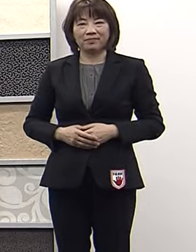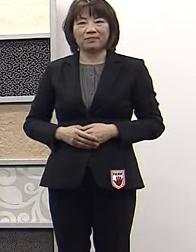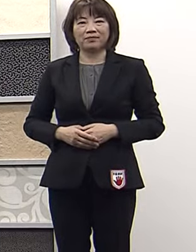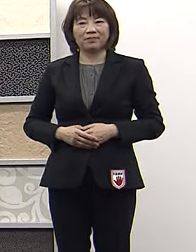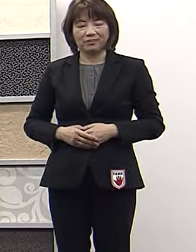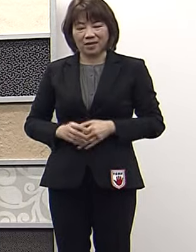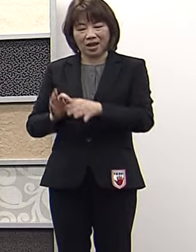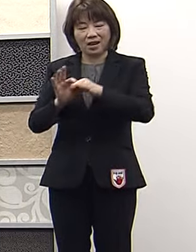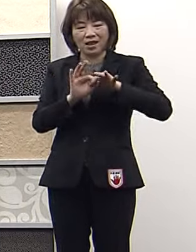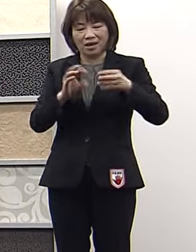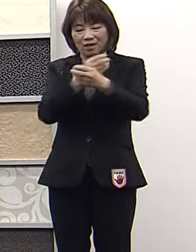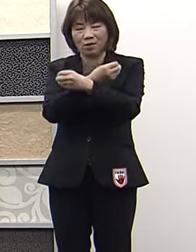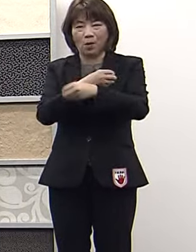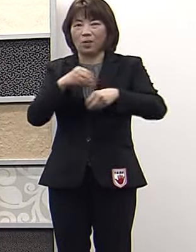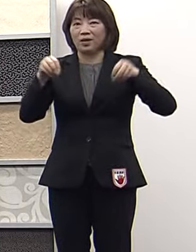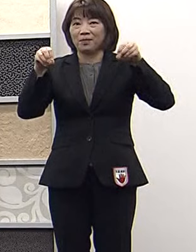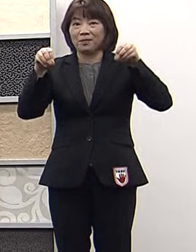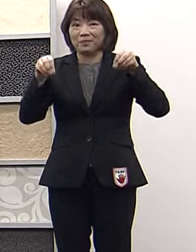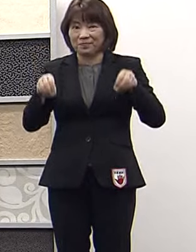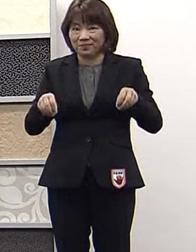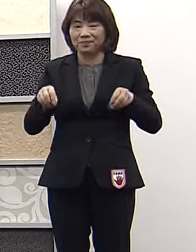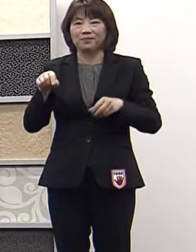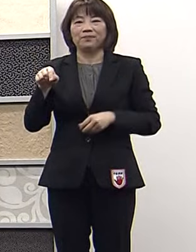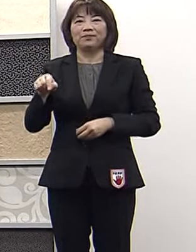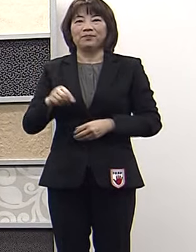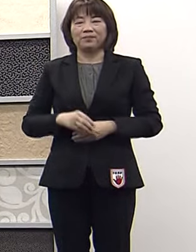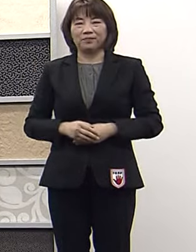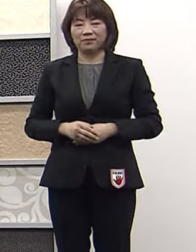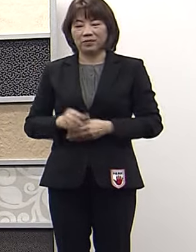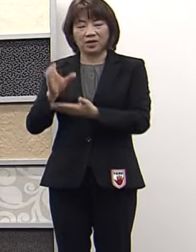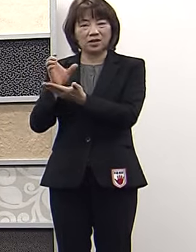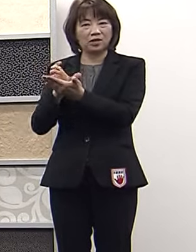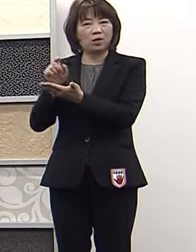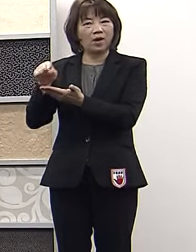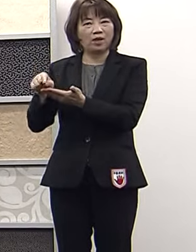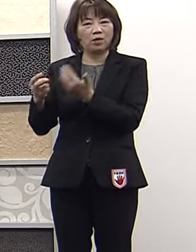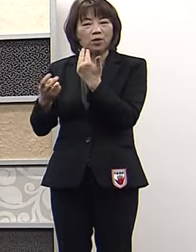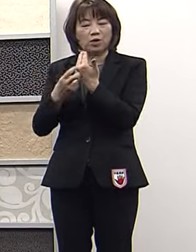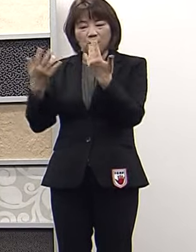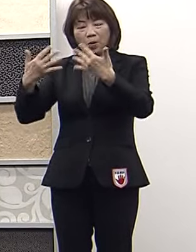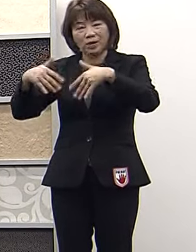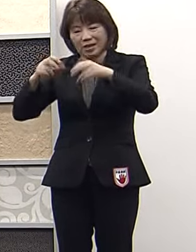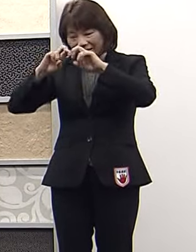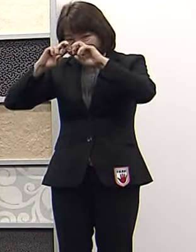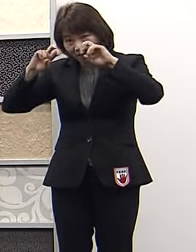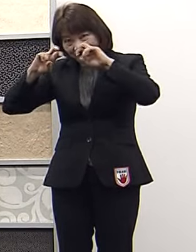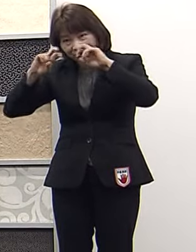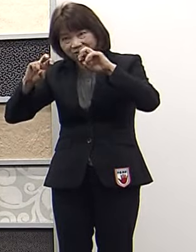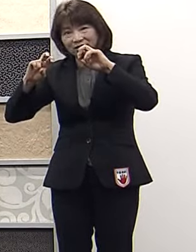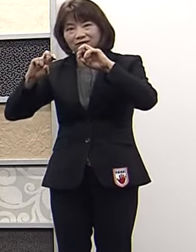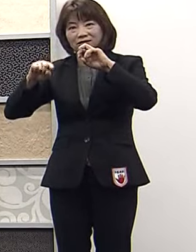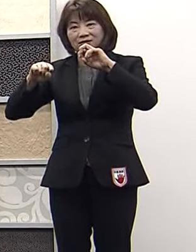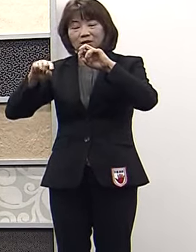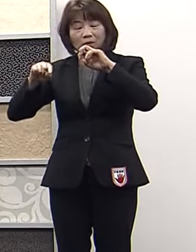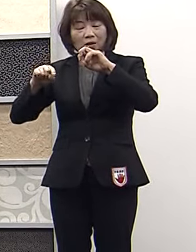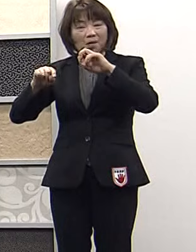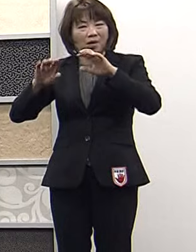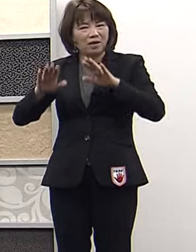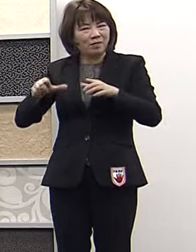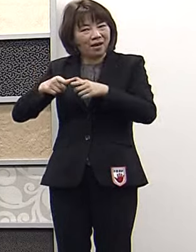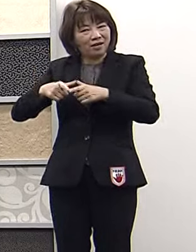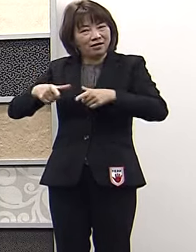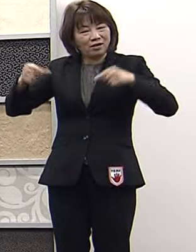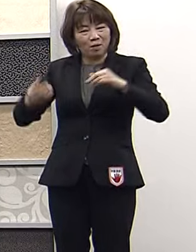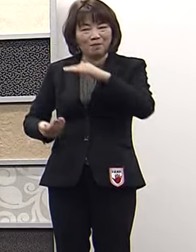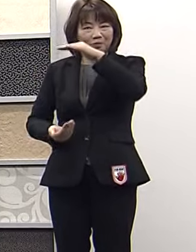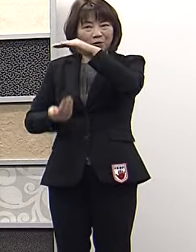実際連携協定も結んでおりますし、また静岡県のその医療機器開発に関するその国の特区ですよね、これも